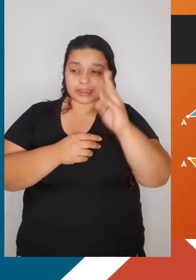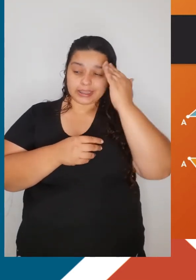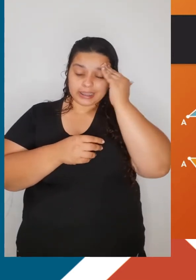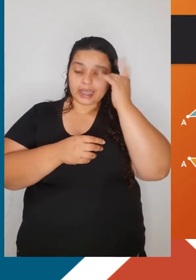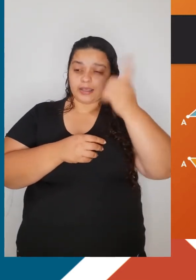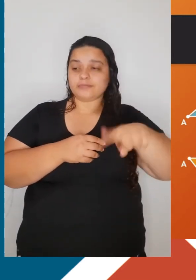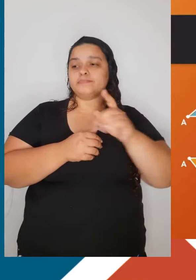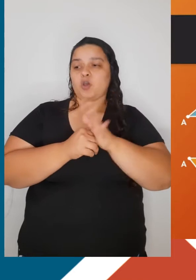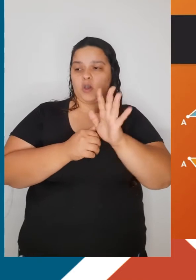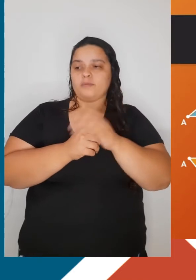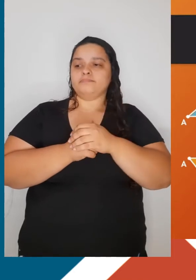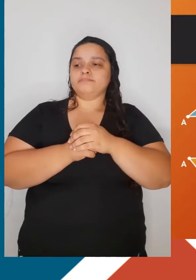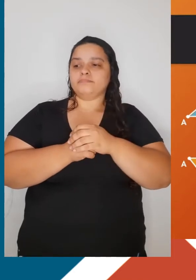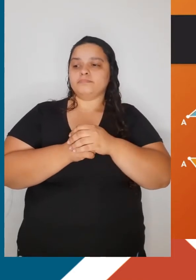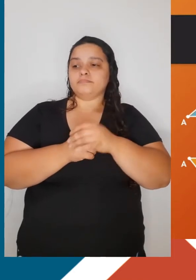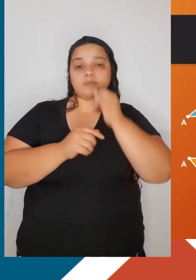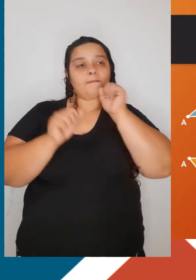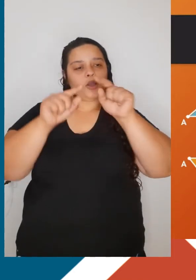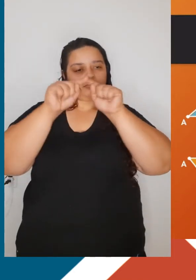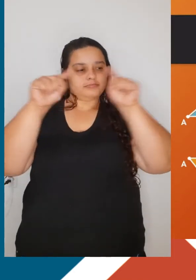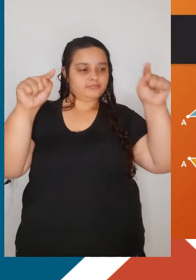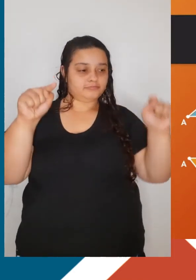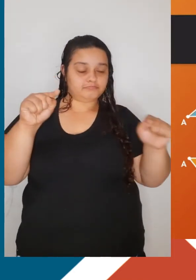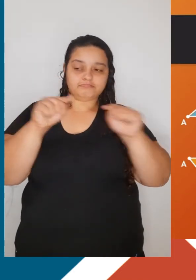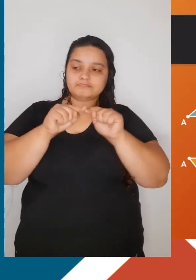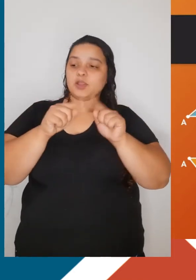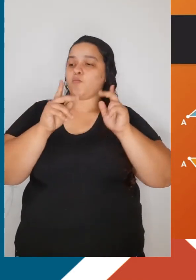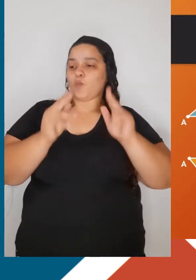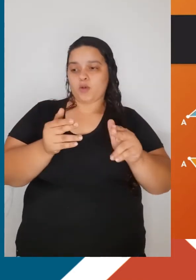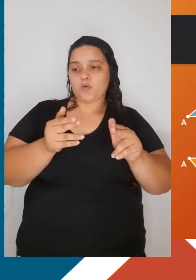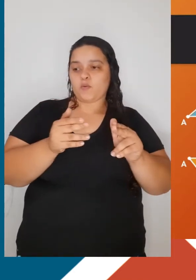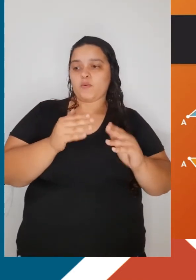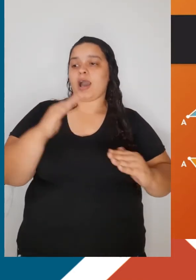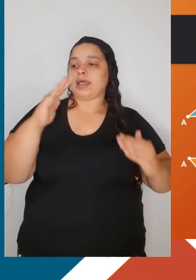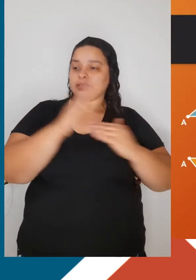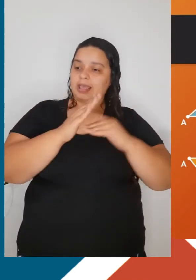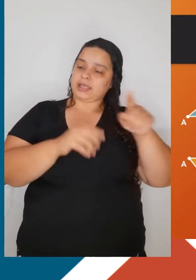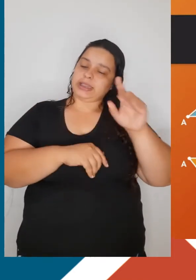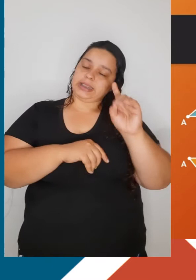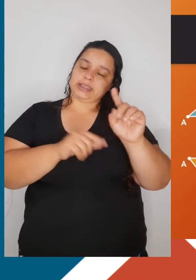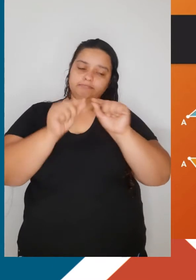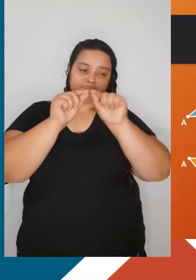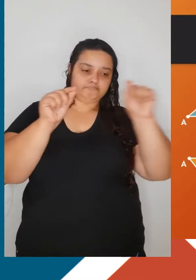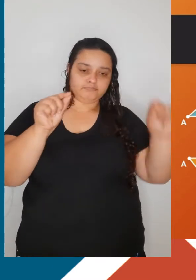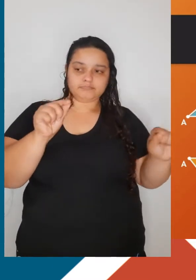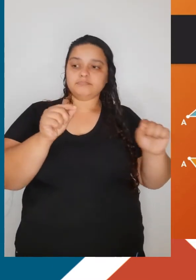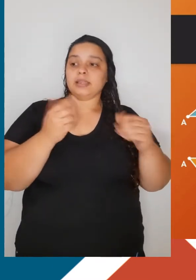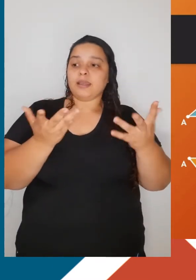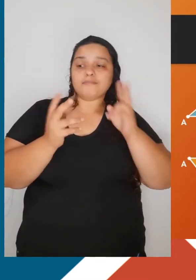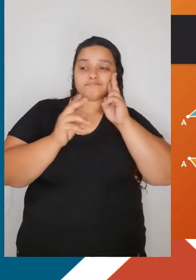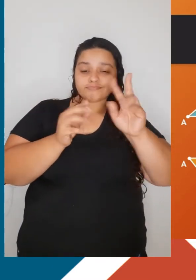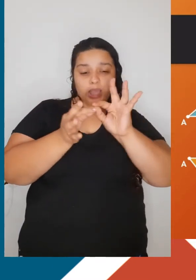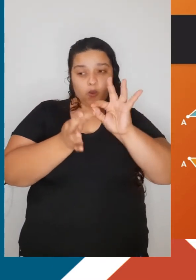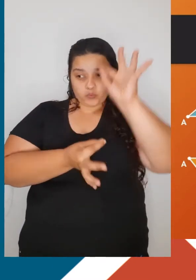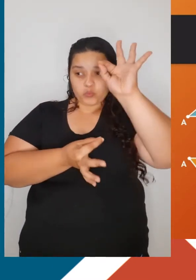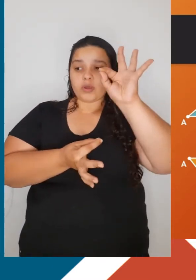visualização, podemos estender o segmento BC e traçar sua perpendicular até o vértice D. Então observem